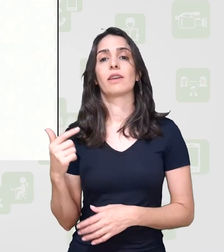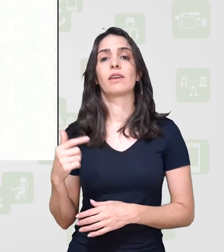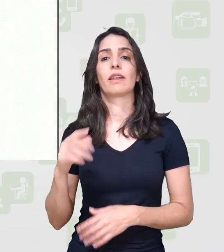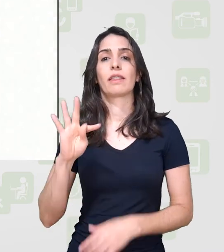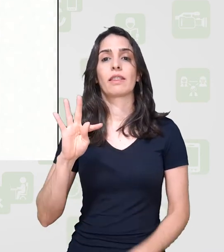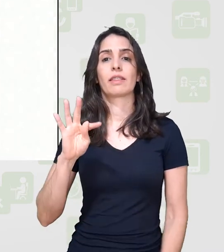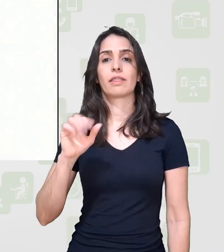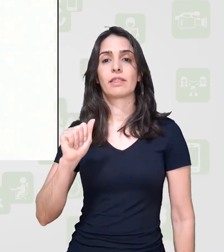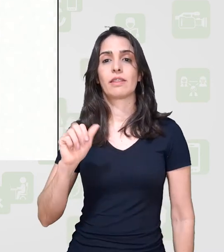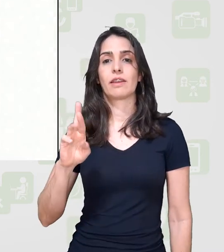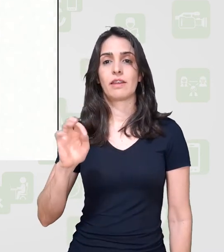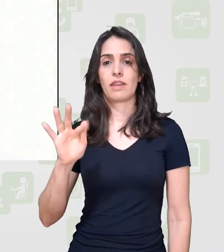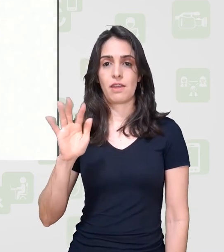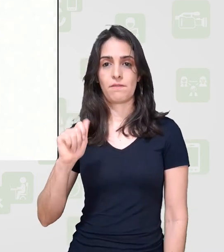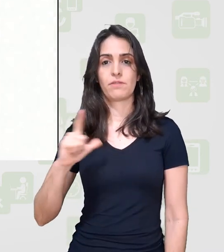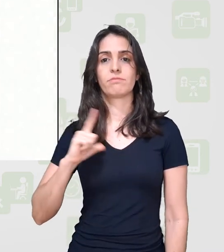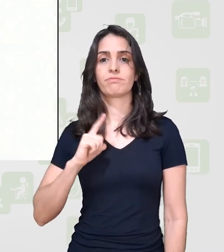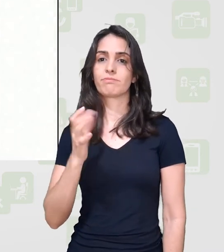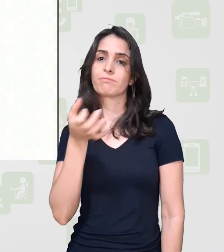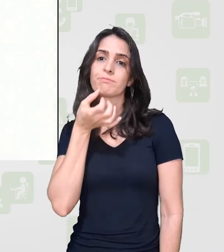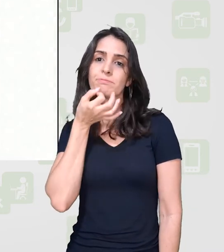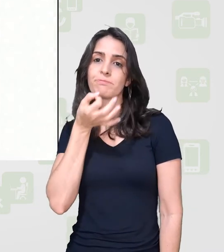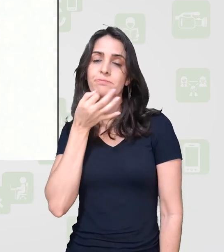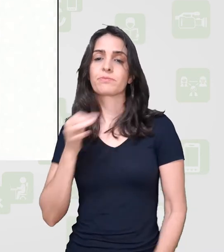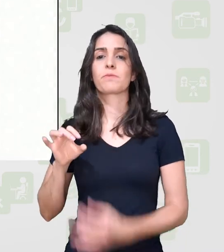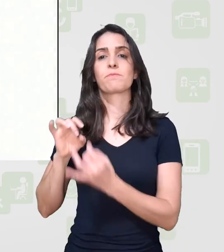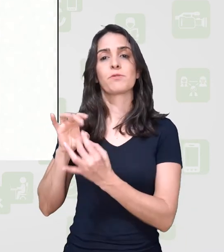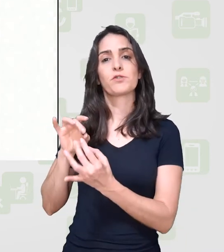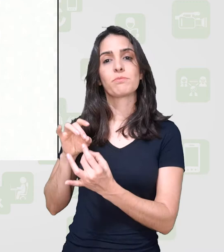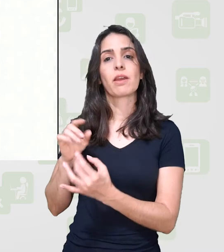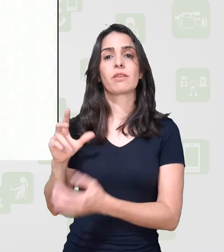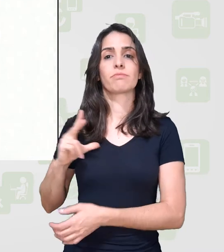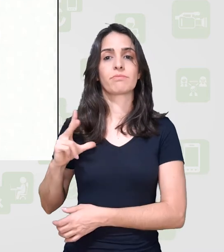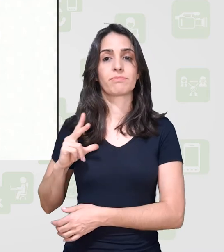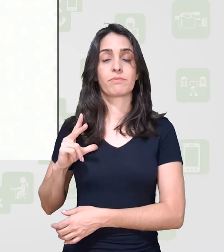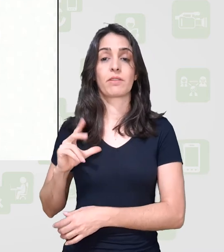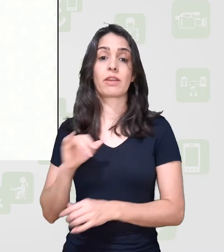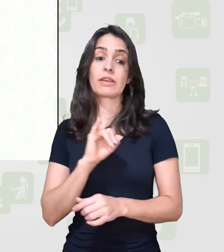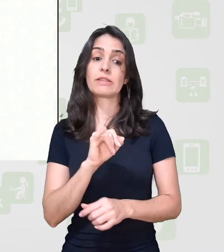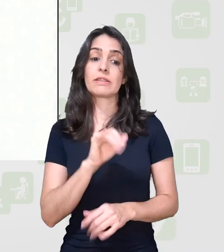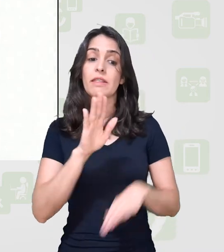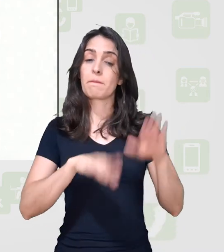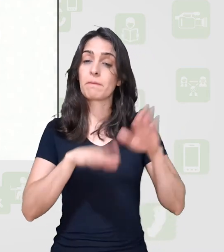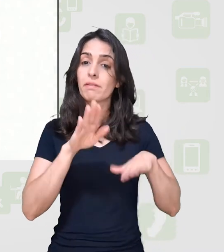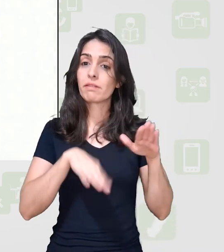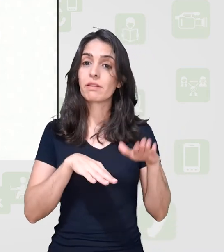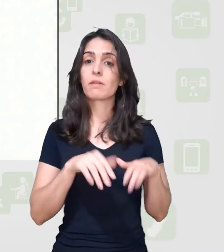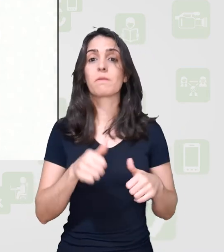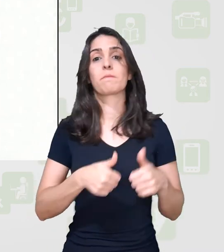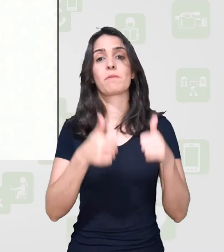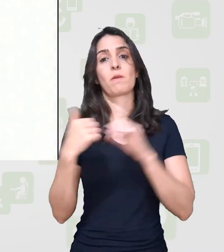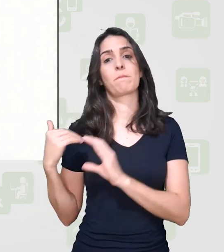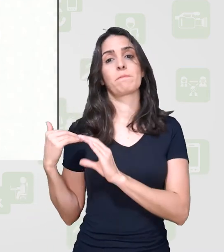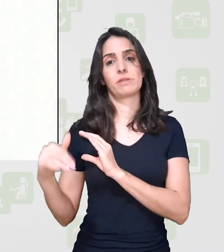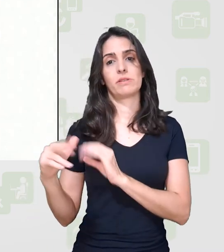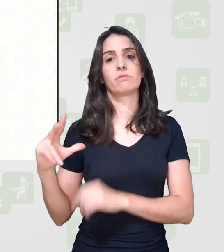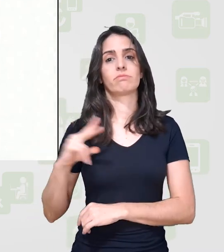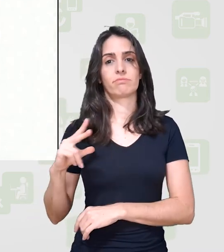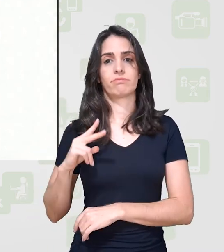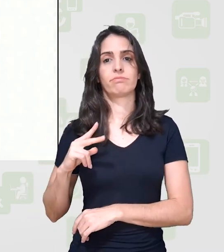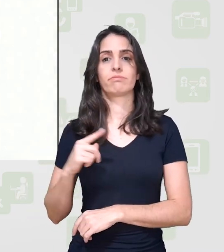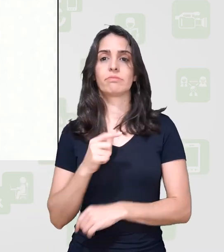com meu caso da tarefa Então nesse caso aqui se houver necessidade é melhor enviar uma